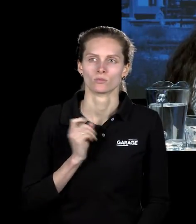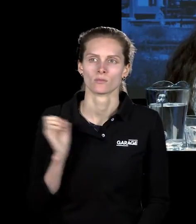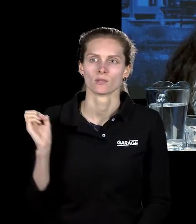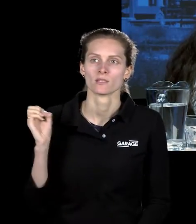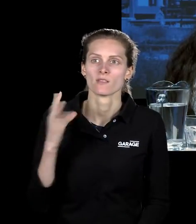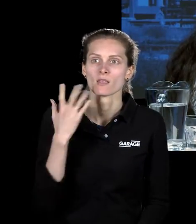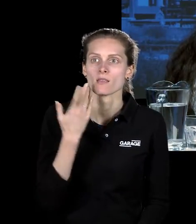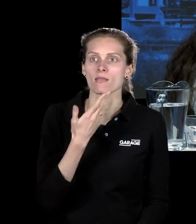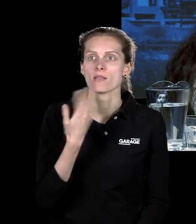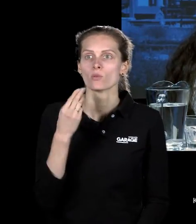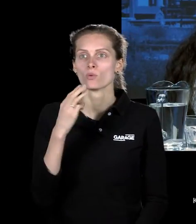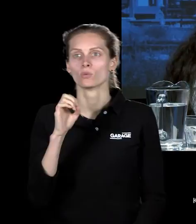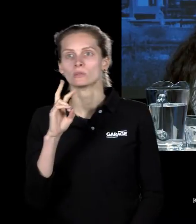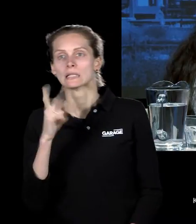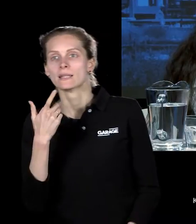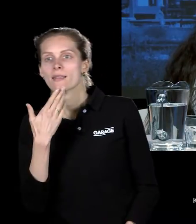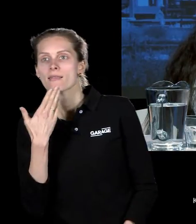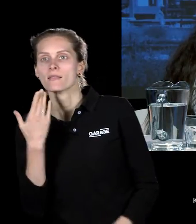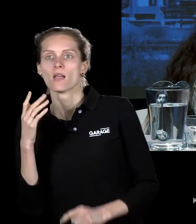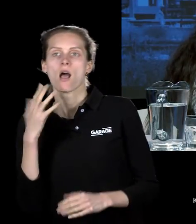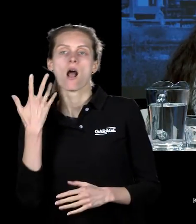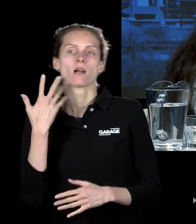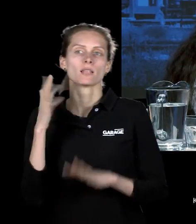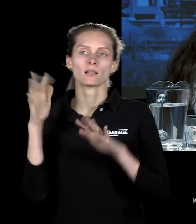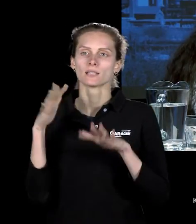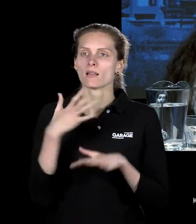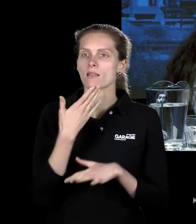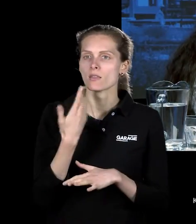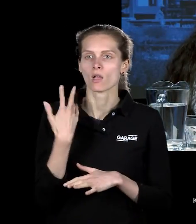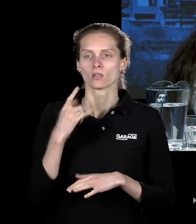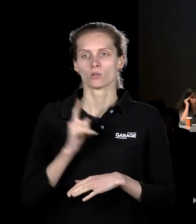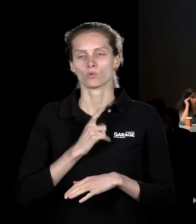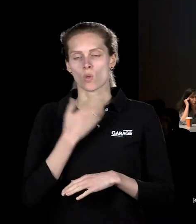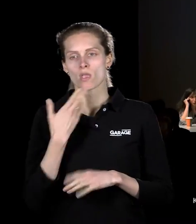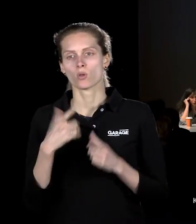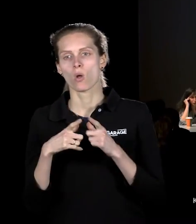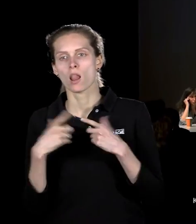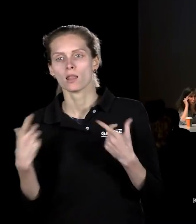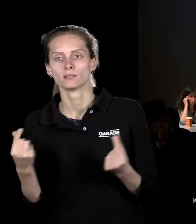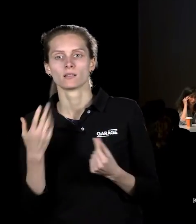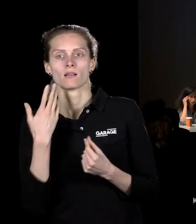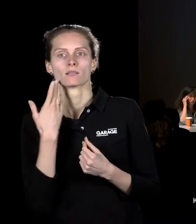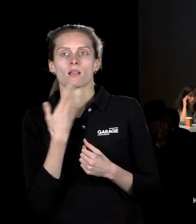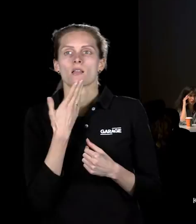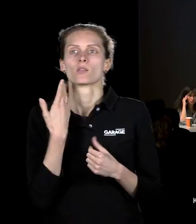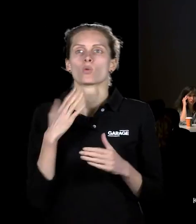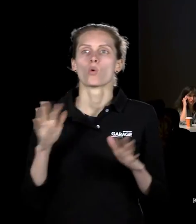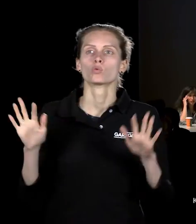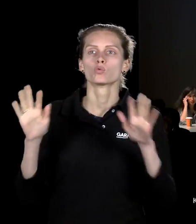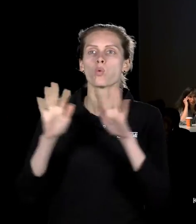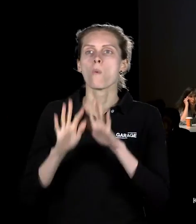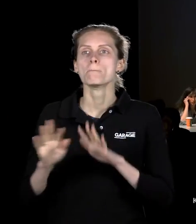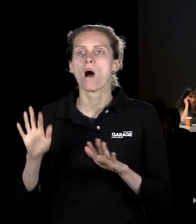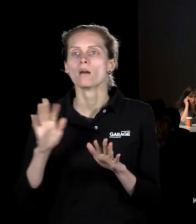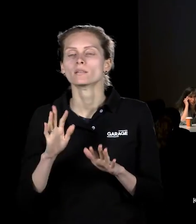нету теней. Когда не будет снега, когда не будет листвы, когда будет туман, чтобы не было